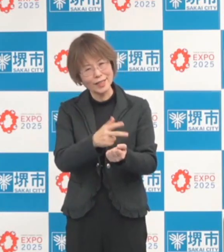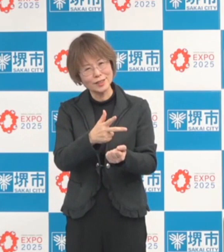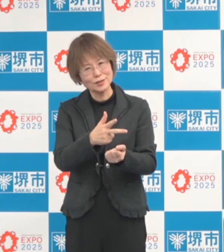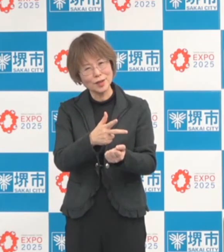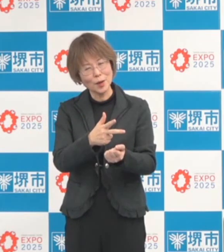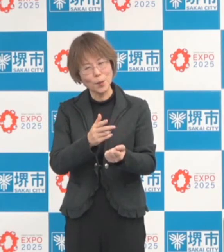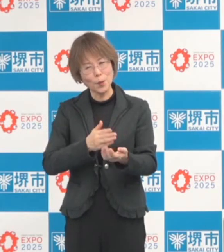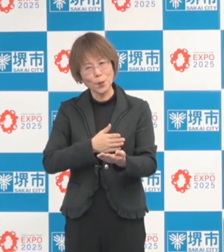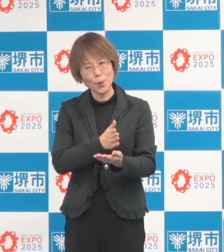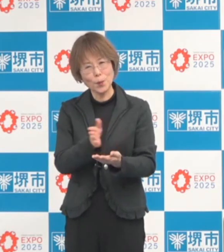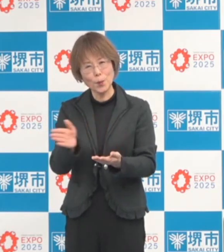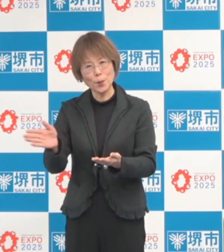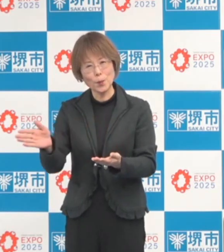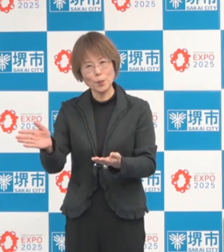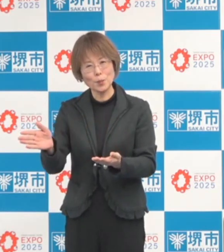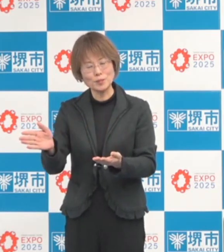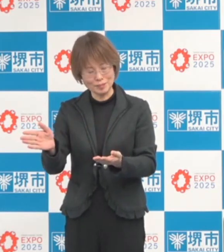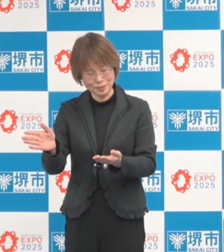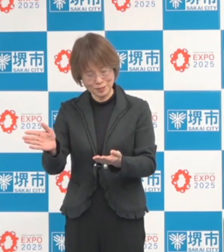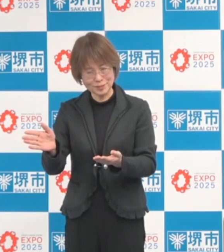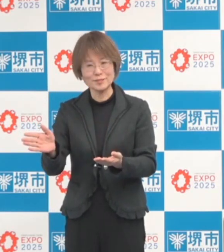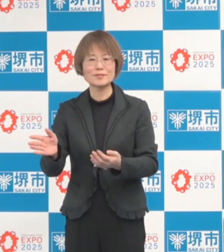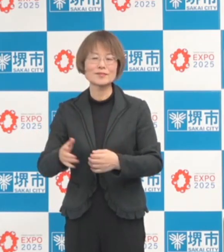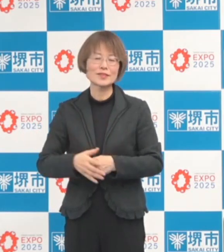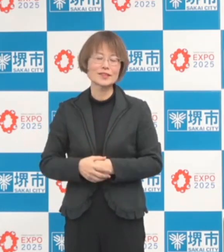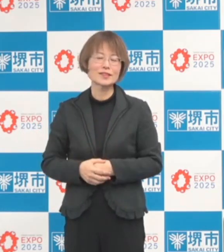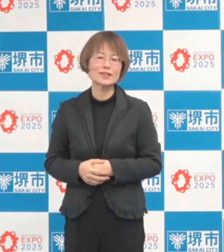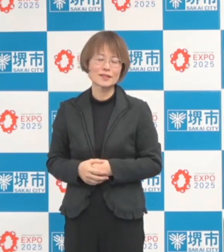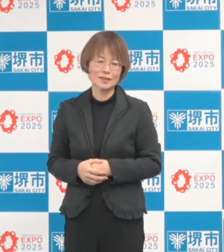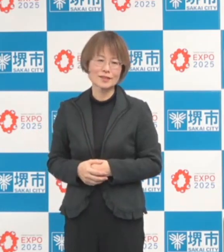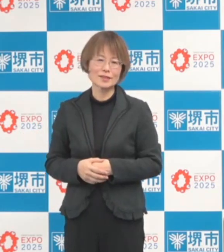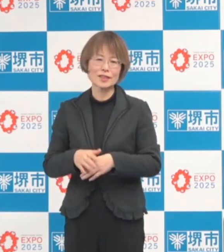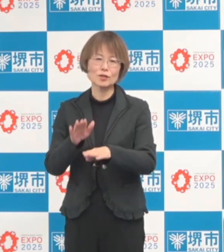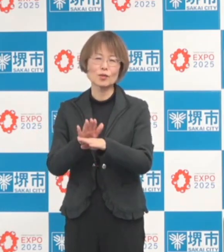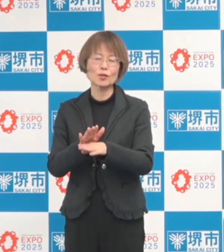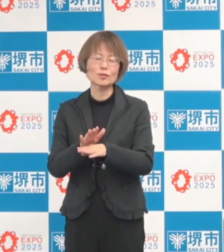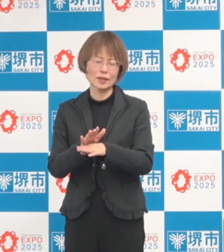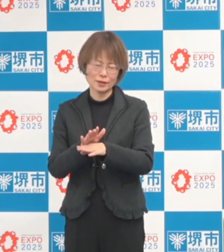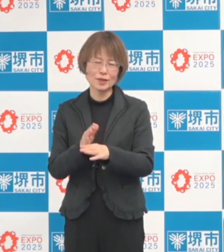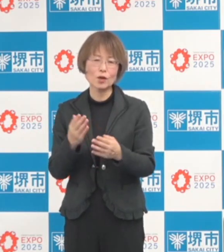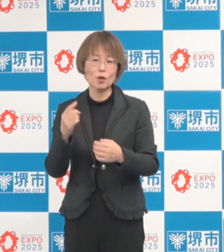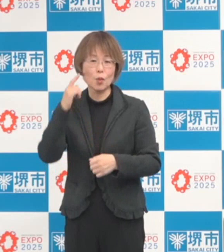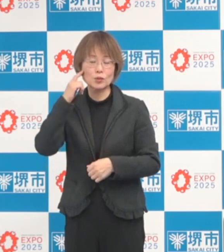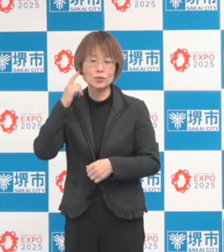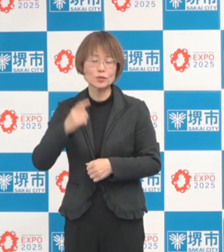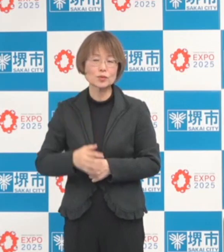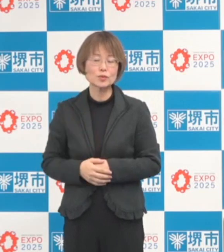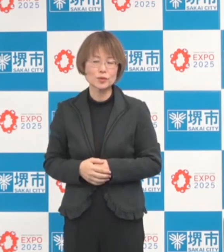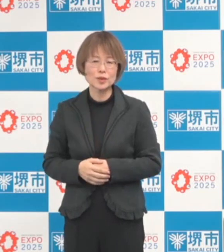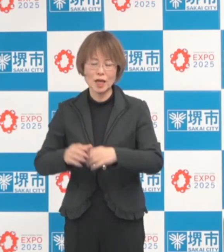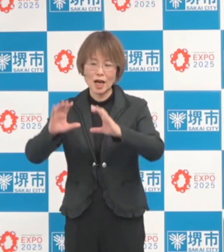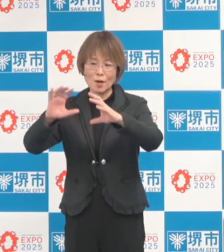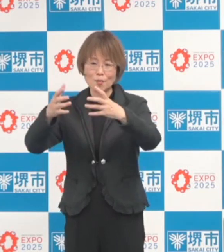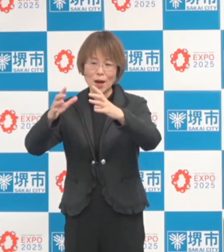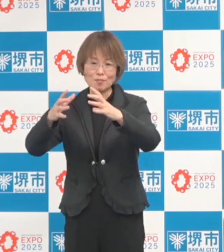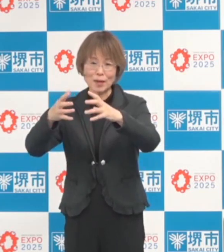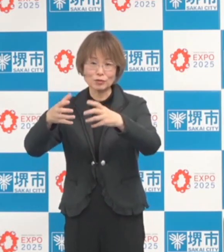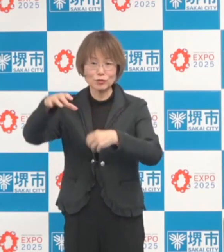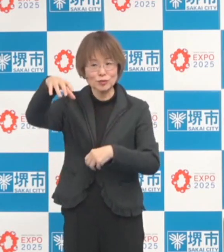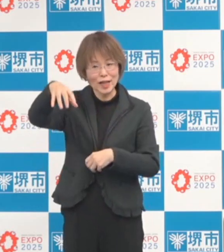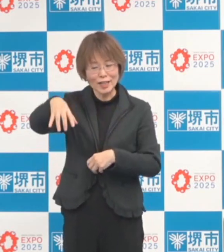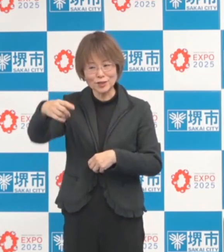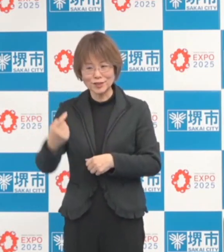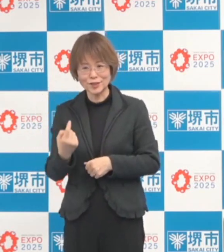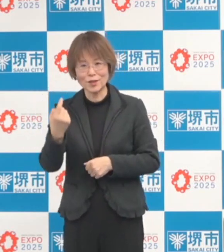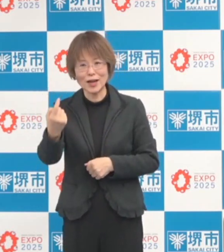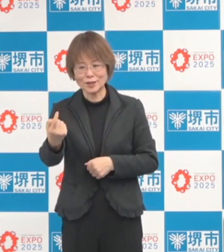過地みたいな扱いだったと認識をしています。ですので万博会場に来られた方ですね、